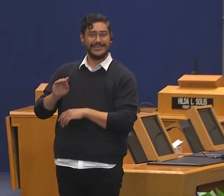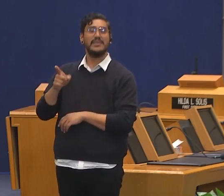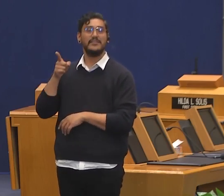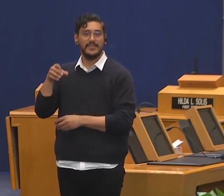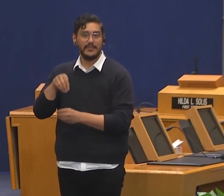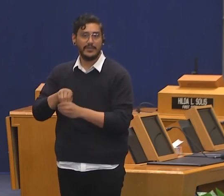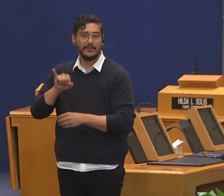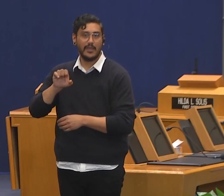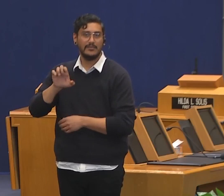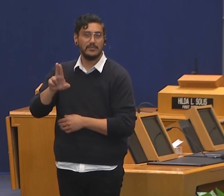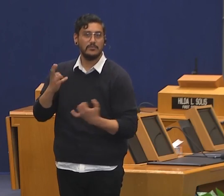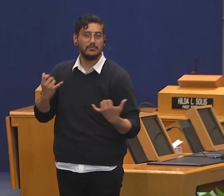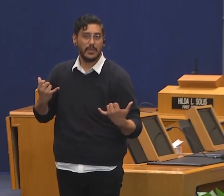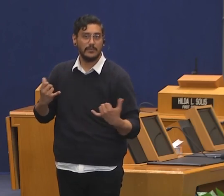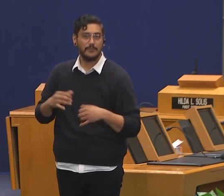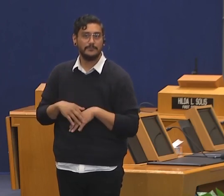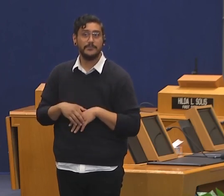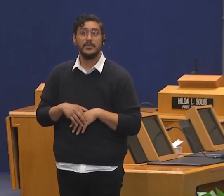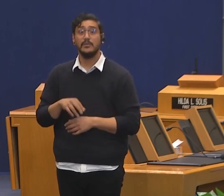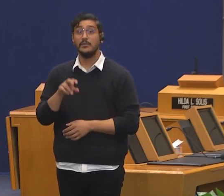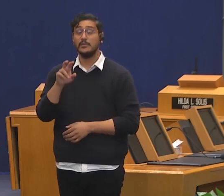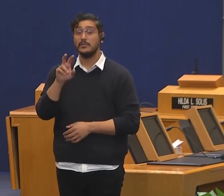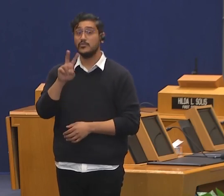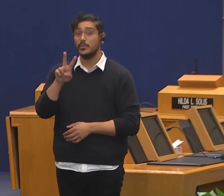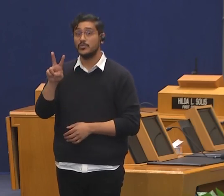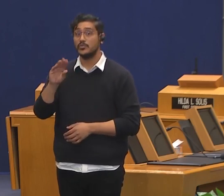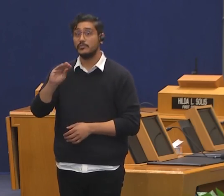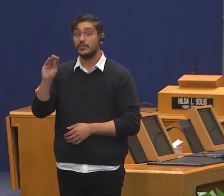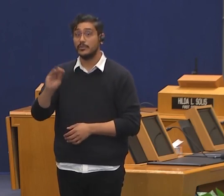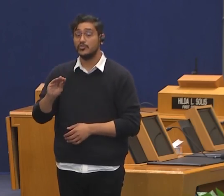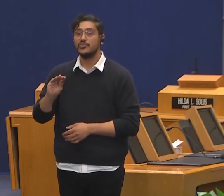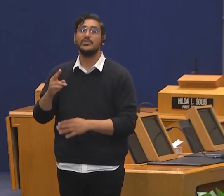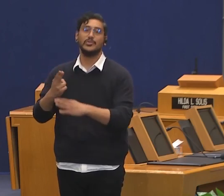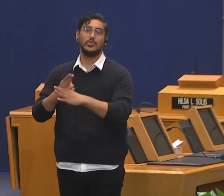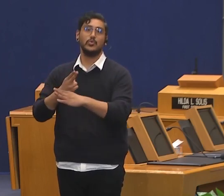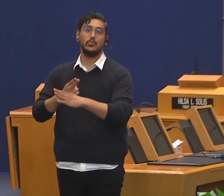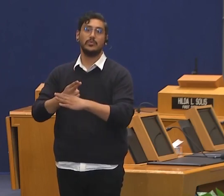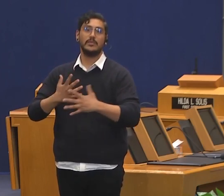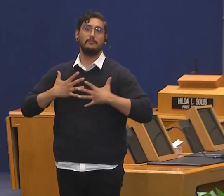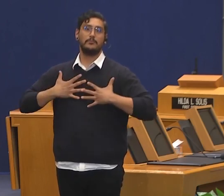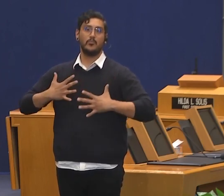cuidados intensivos y el 22% en ventiladores.